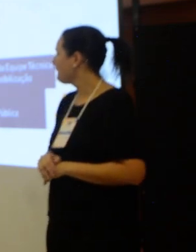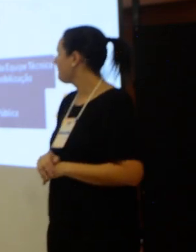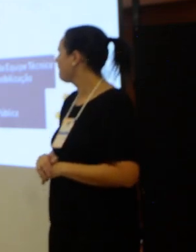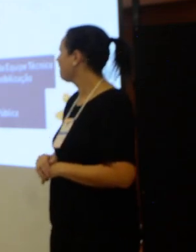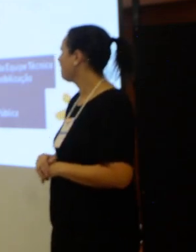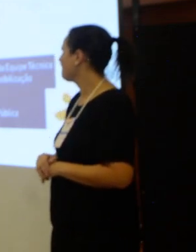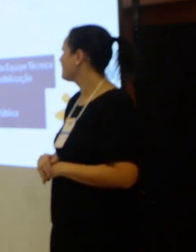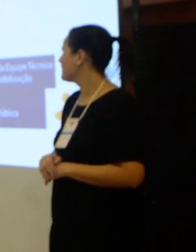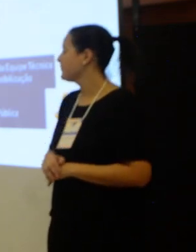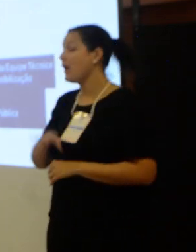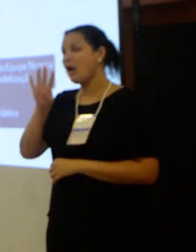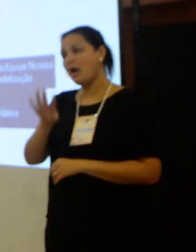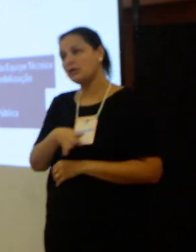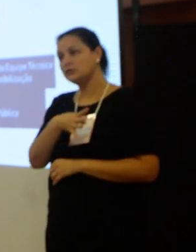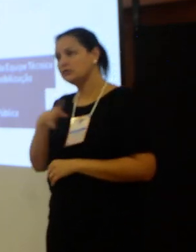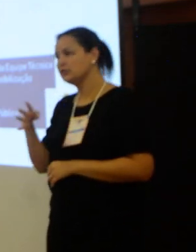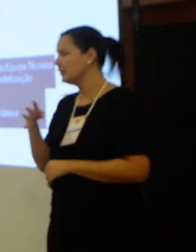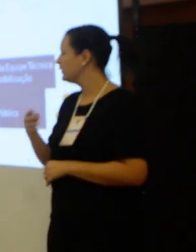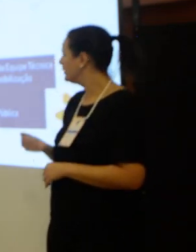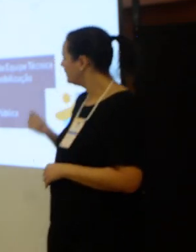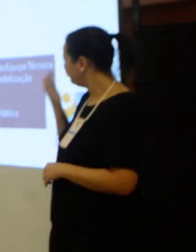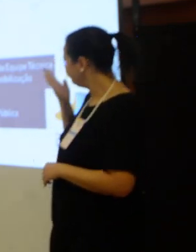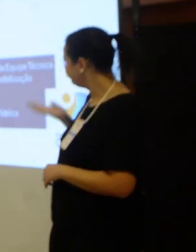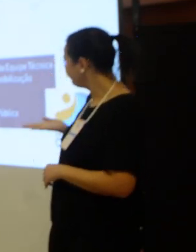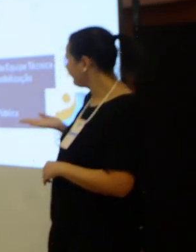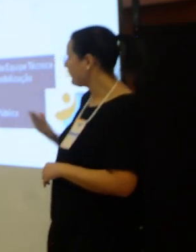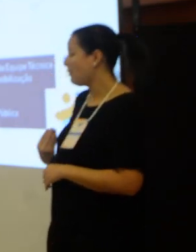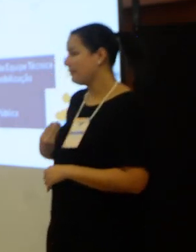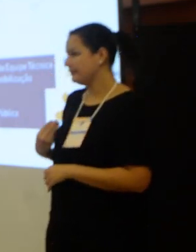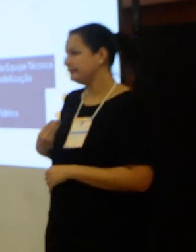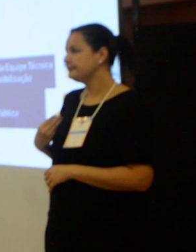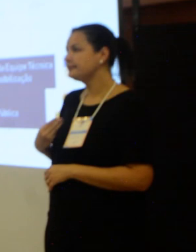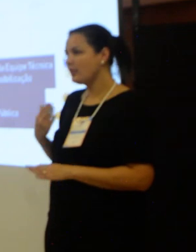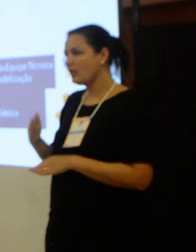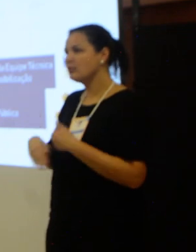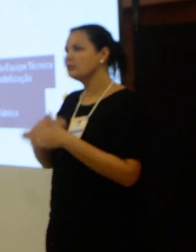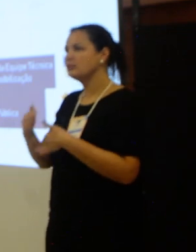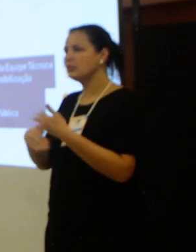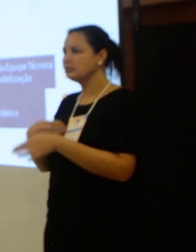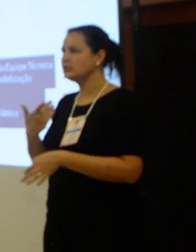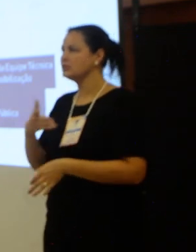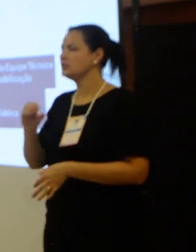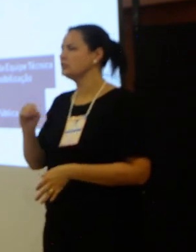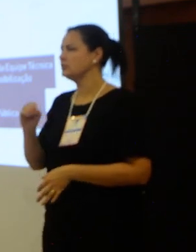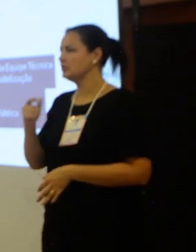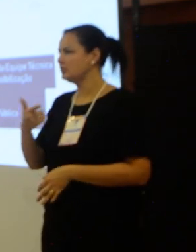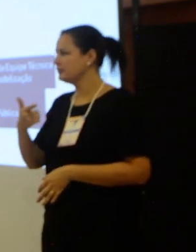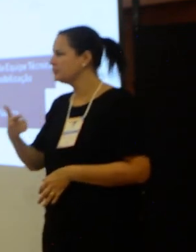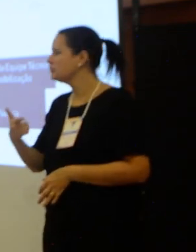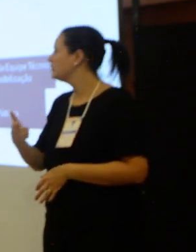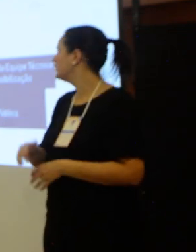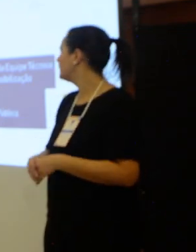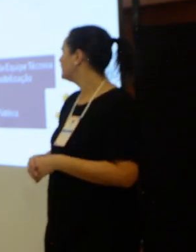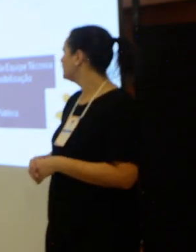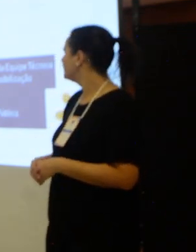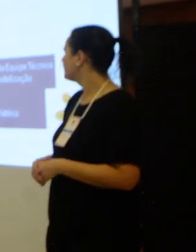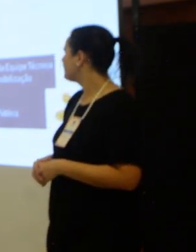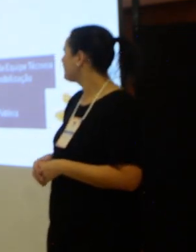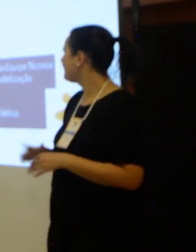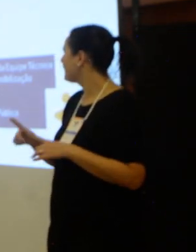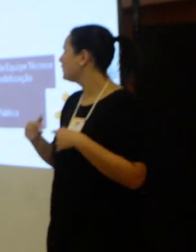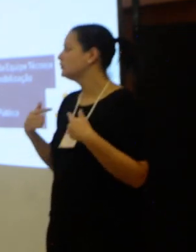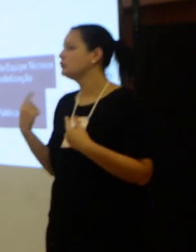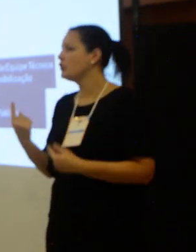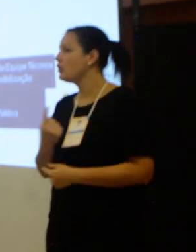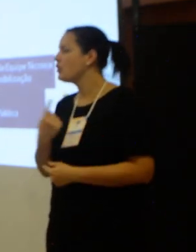Essa é a nossa agenda participativa, então, desse processo de 2022. Né? Agora a gente está na fase